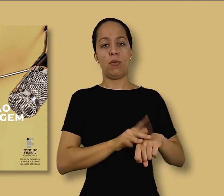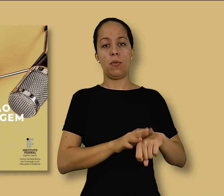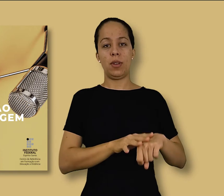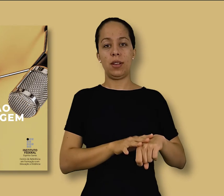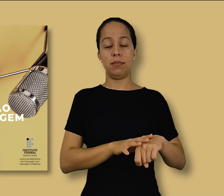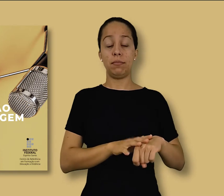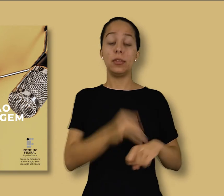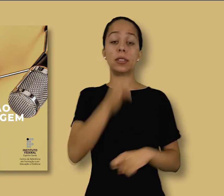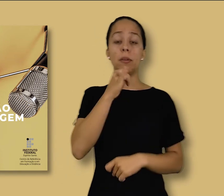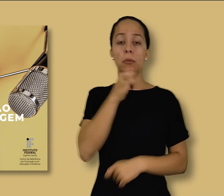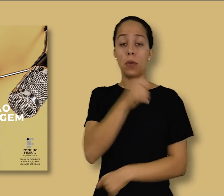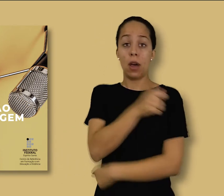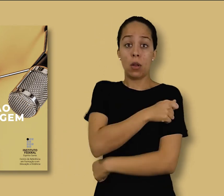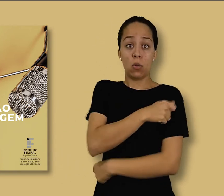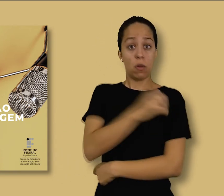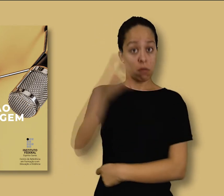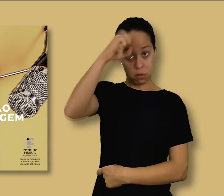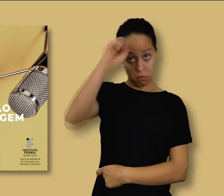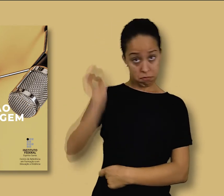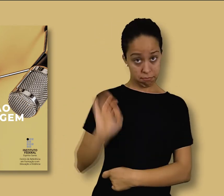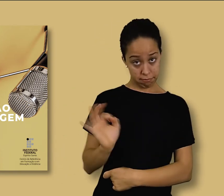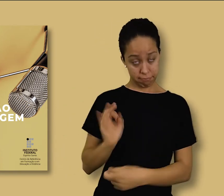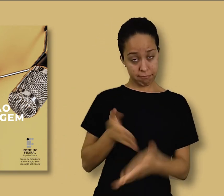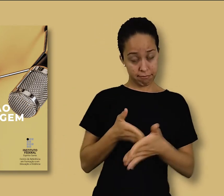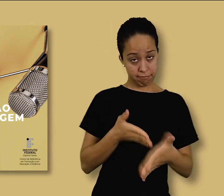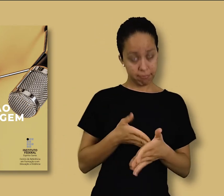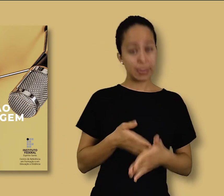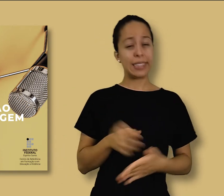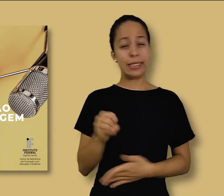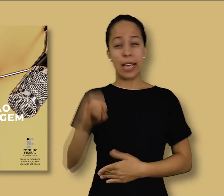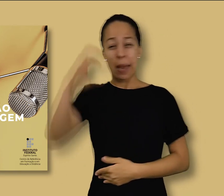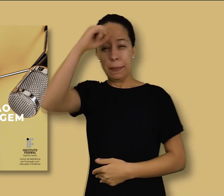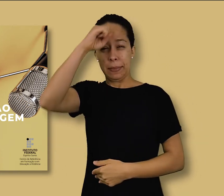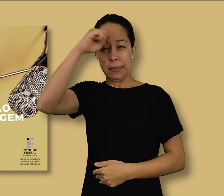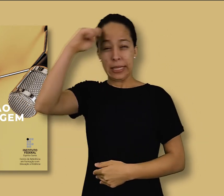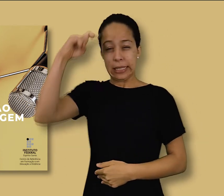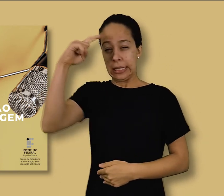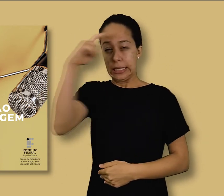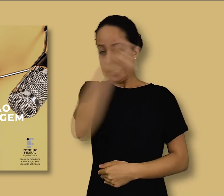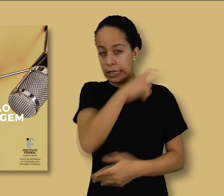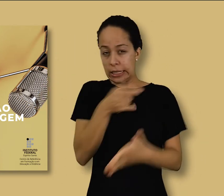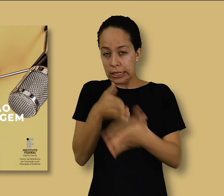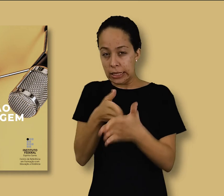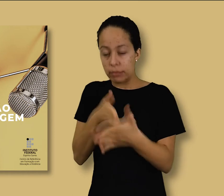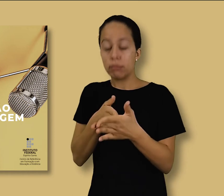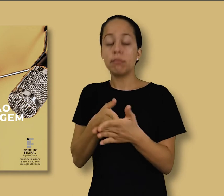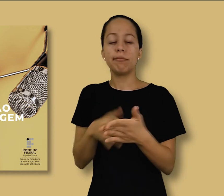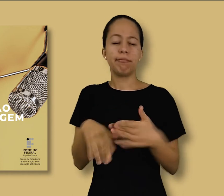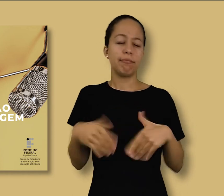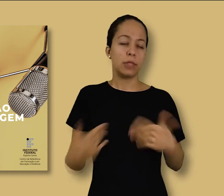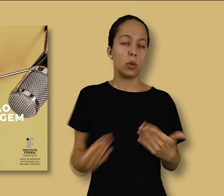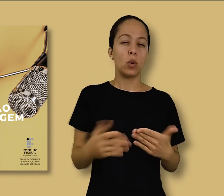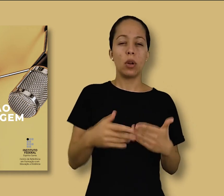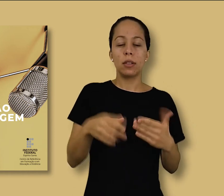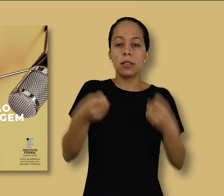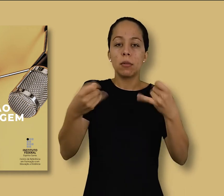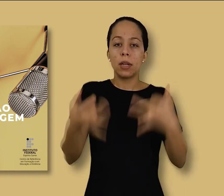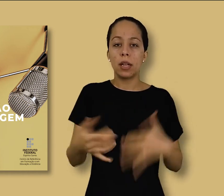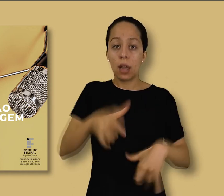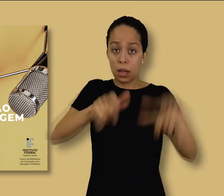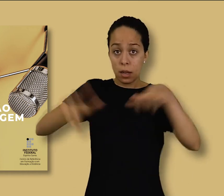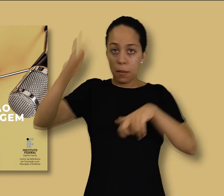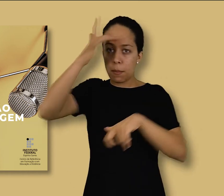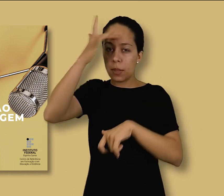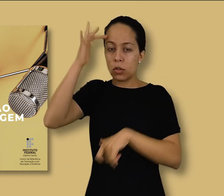transformadas em doentes né Nós falaremos daquele aluno que não aprende do aluno com dificuldade de